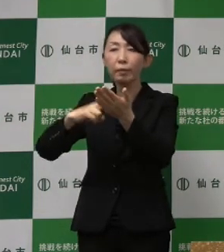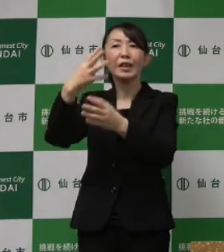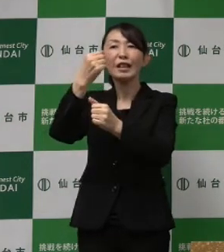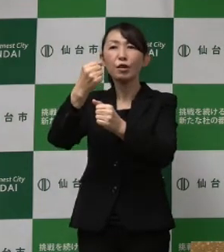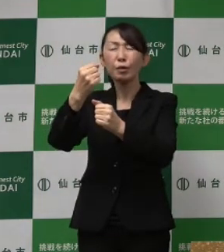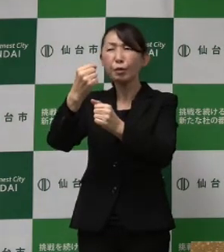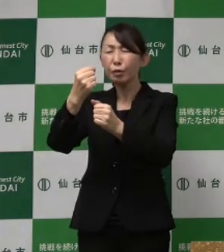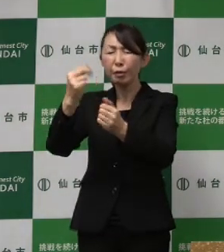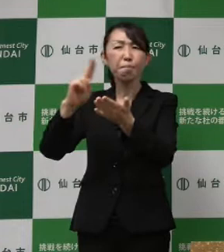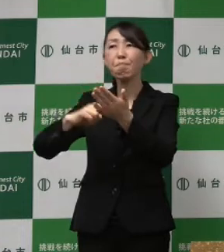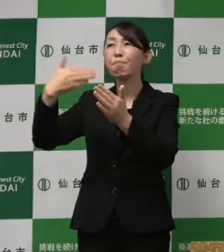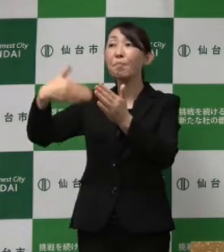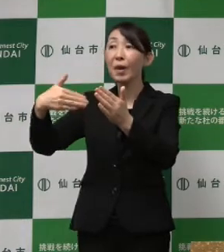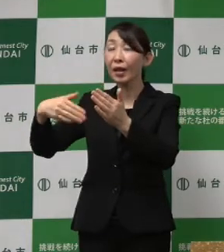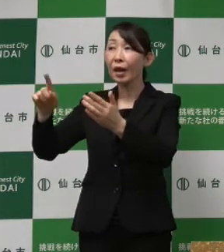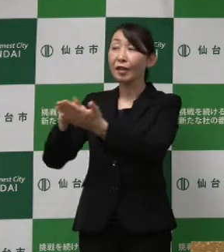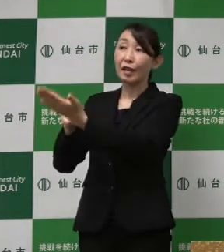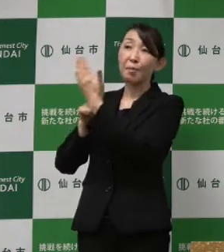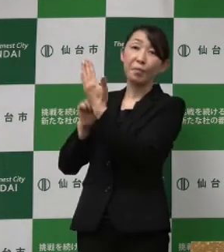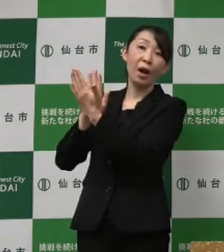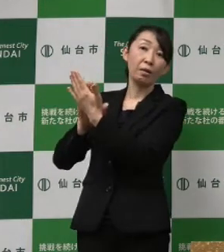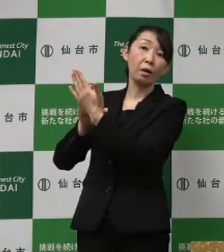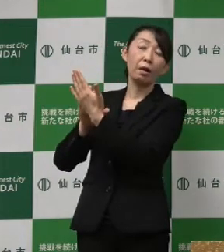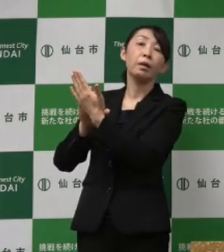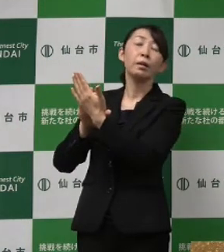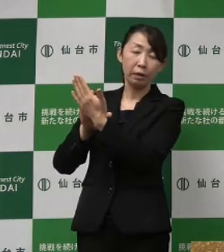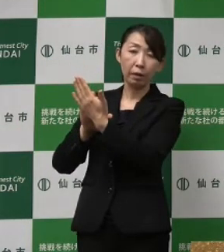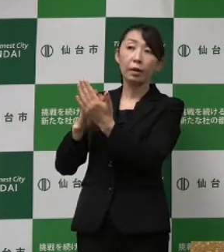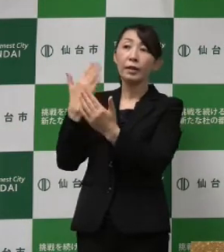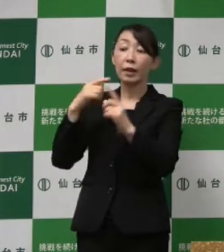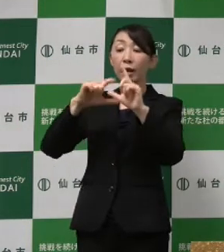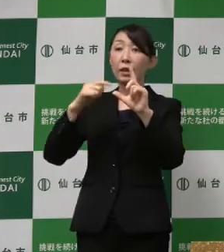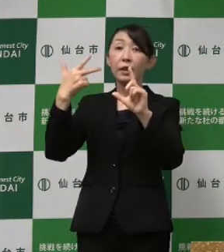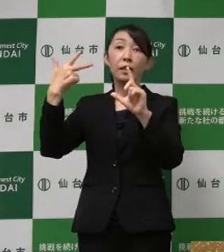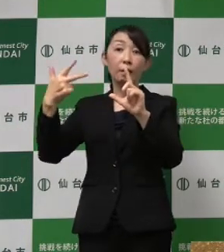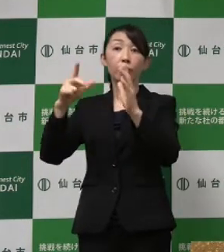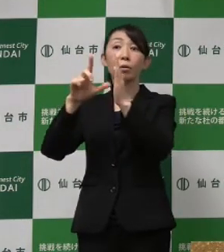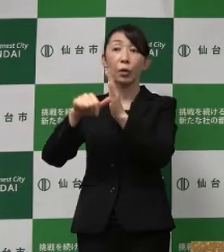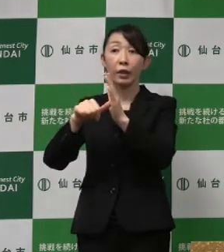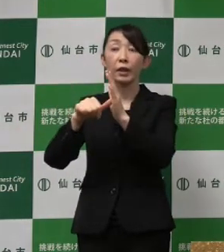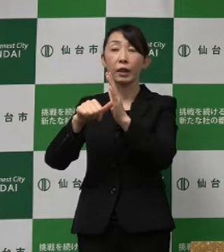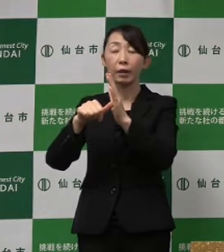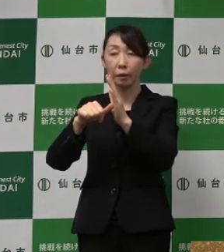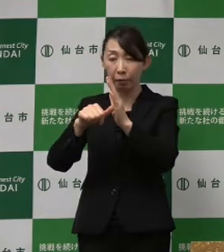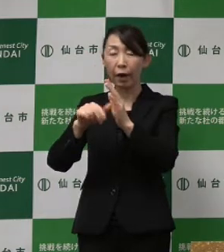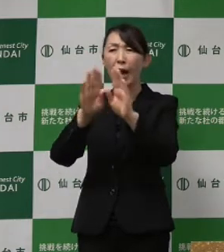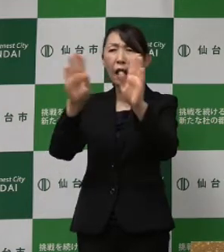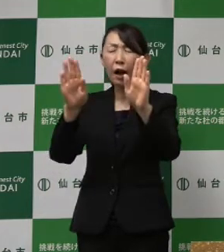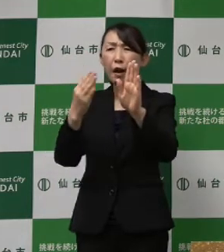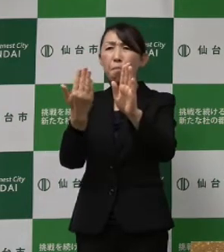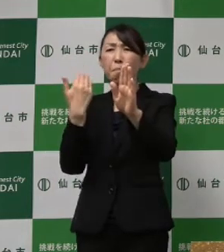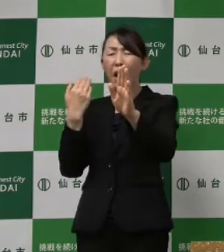ふうになっております。で前回の G7 の時には、前の年の夏頃